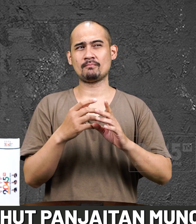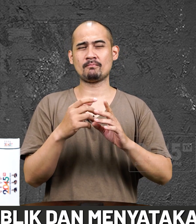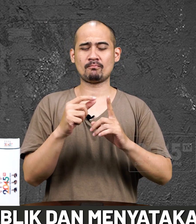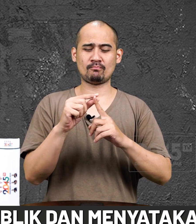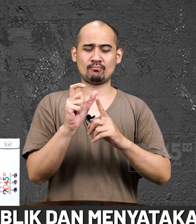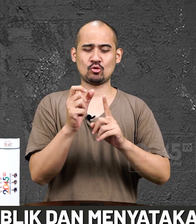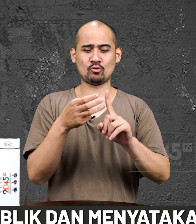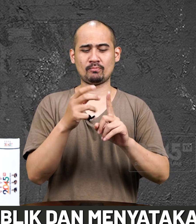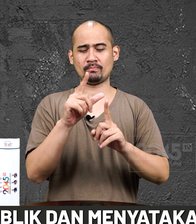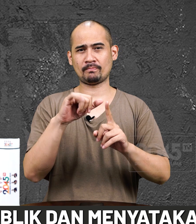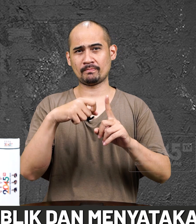Partai Golkar.